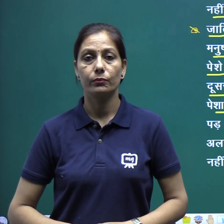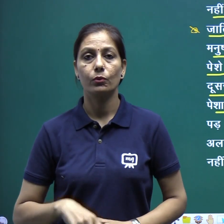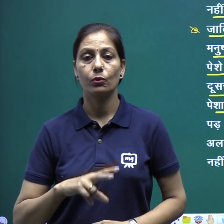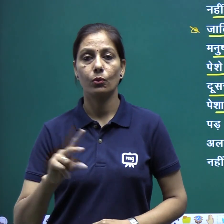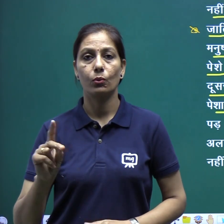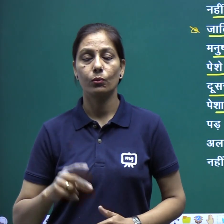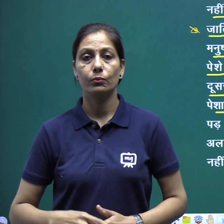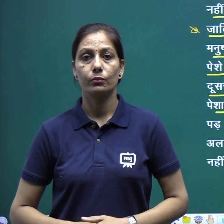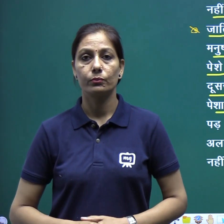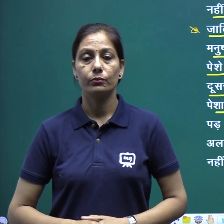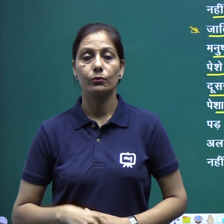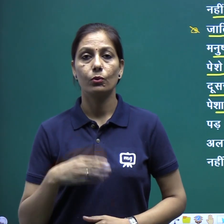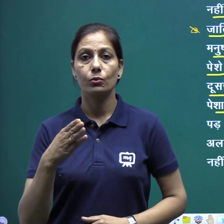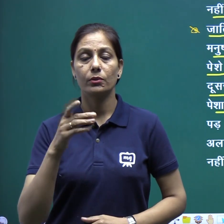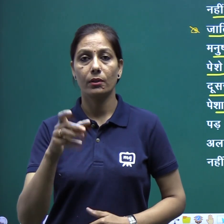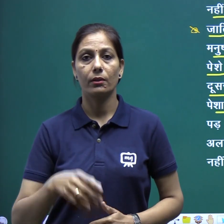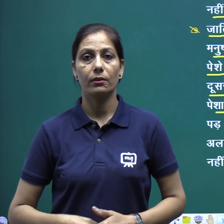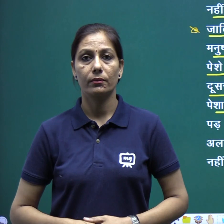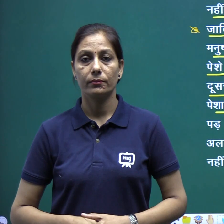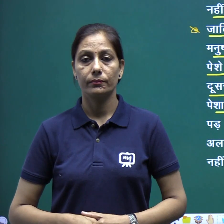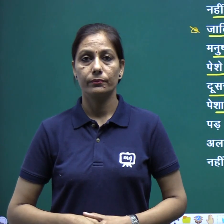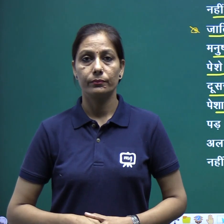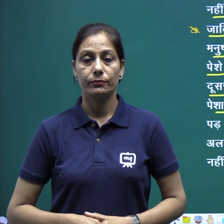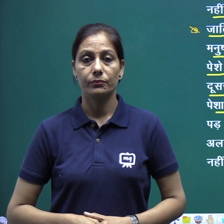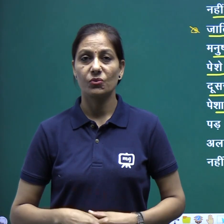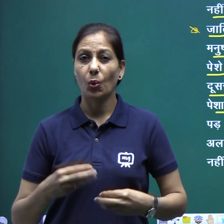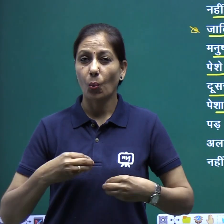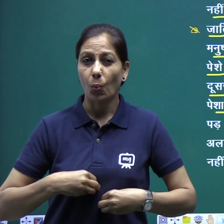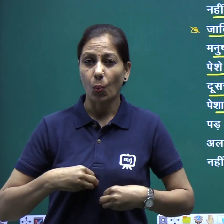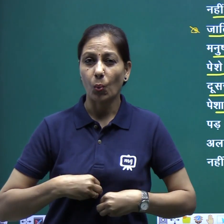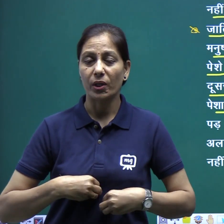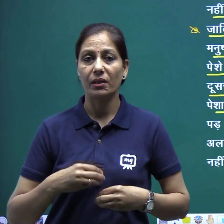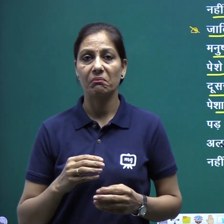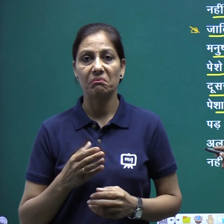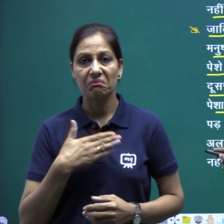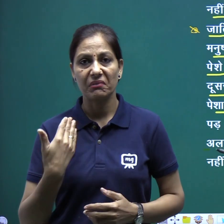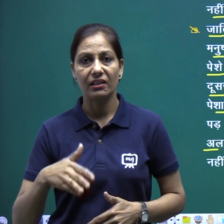तो उसके भूखे मरने की